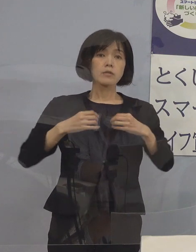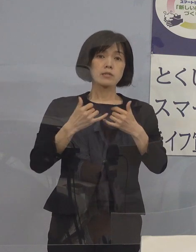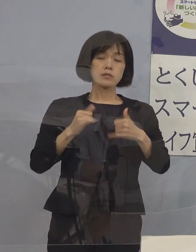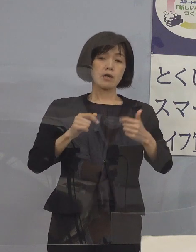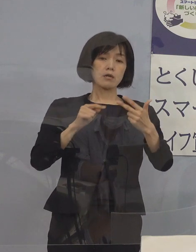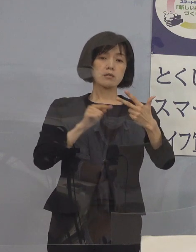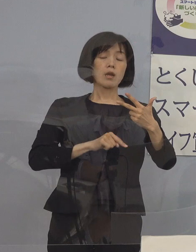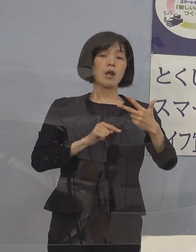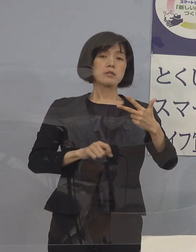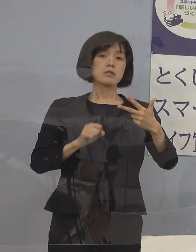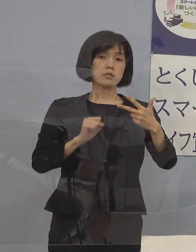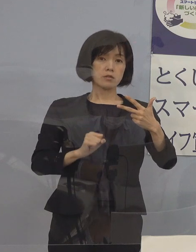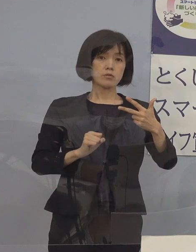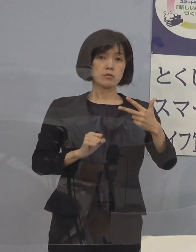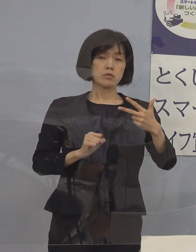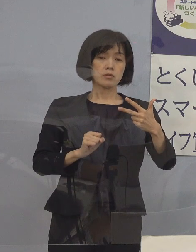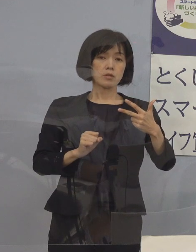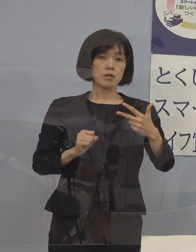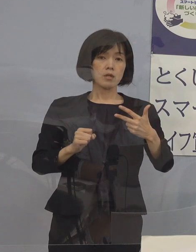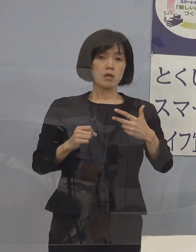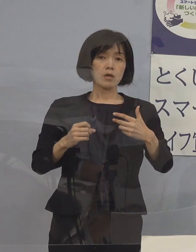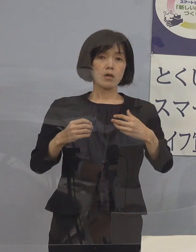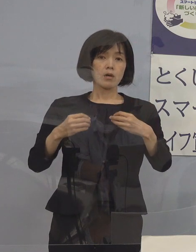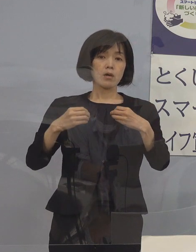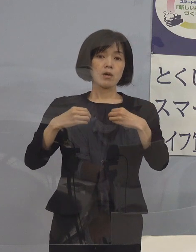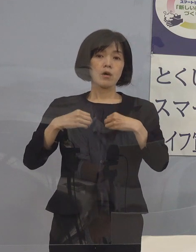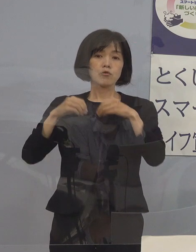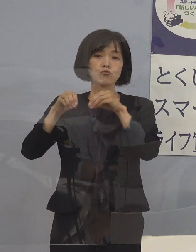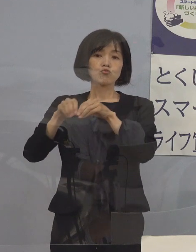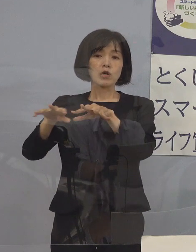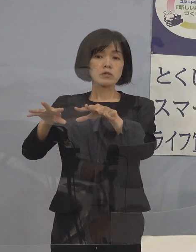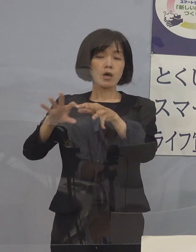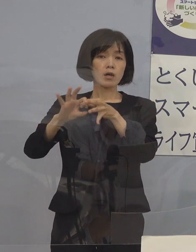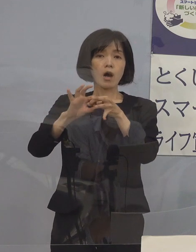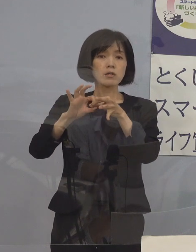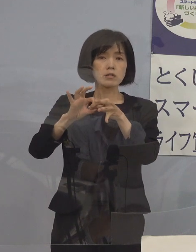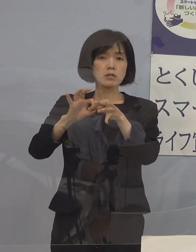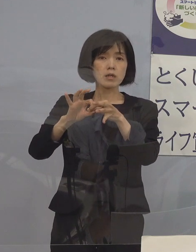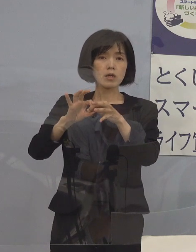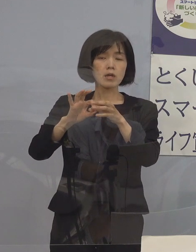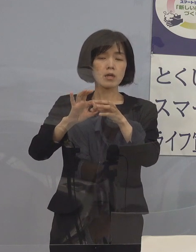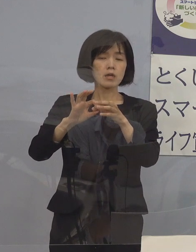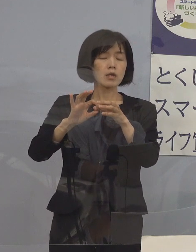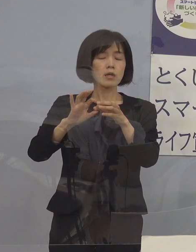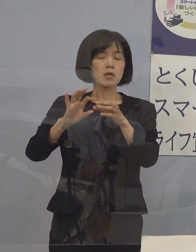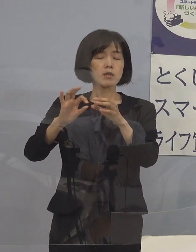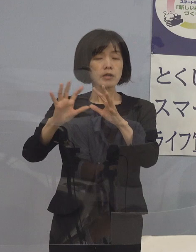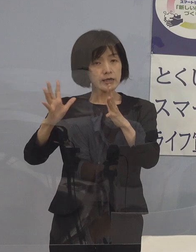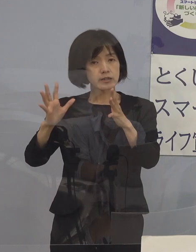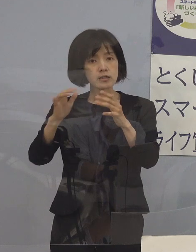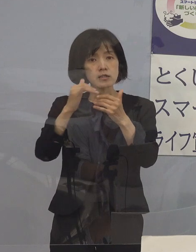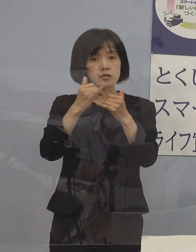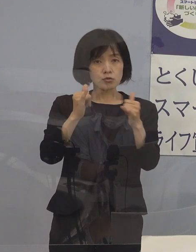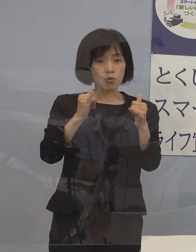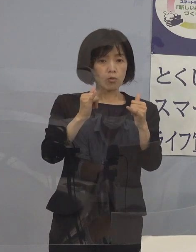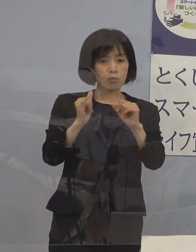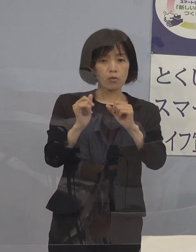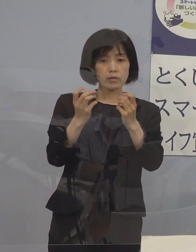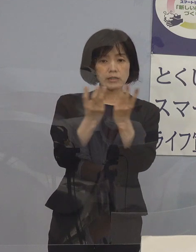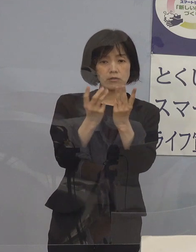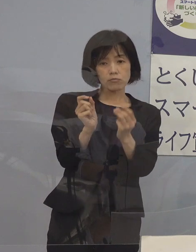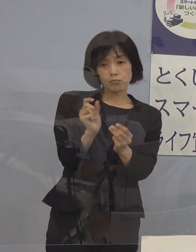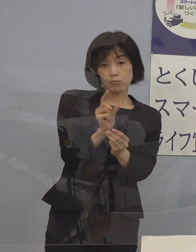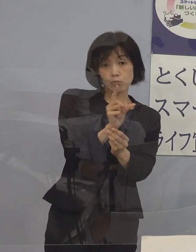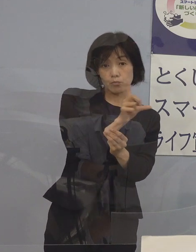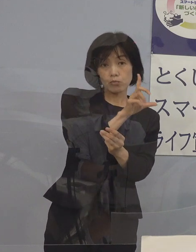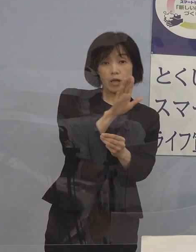クターが出まして、はい、クラスター感染以外の方も、最近多くなっているかと思うんですが、まあ、この